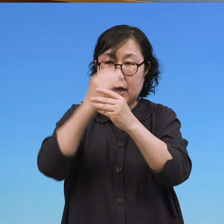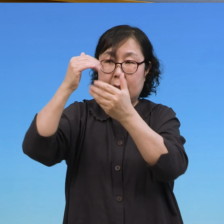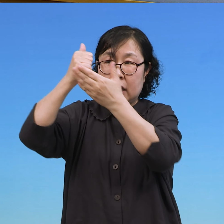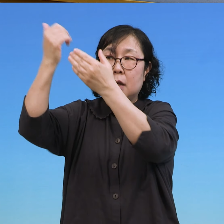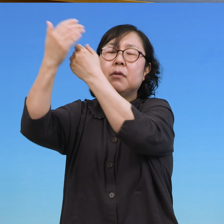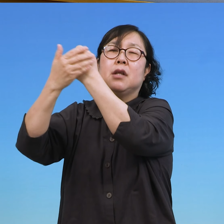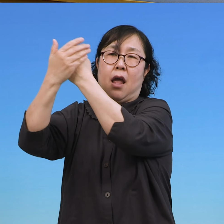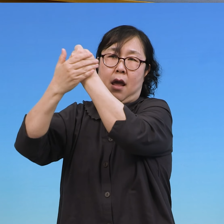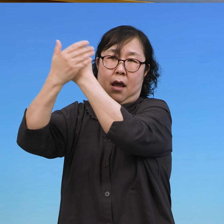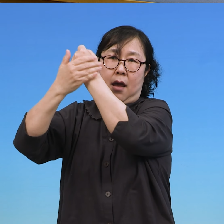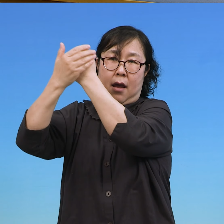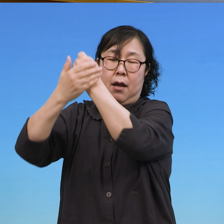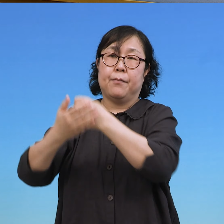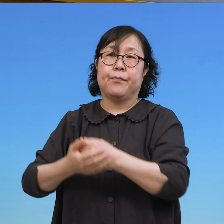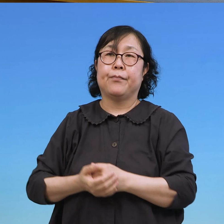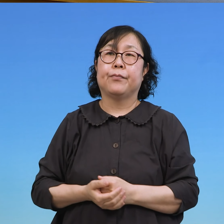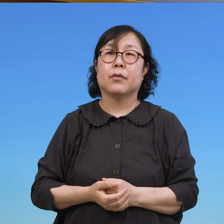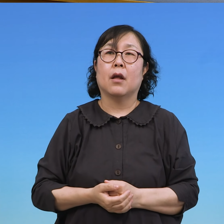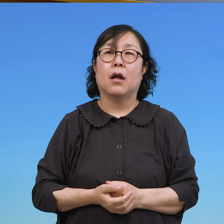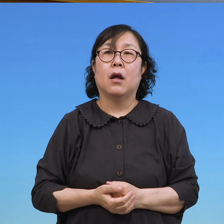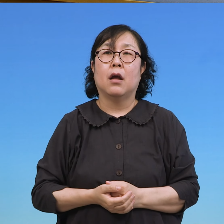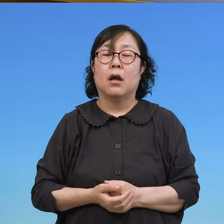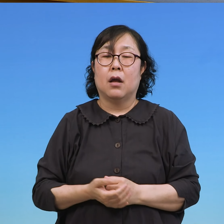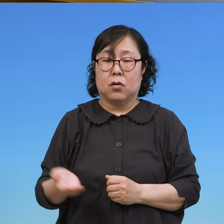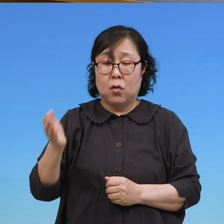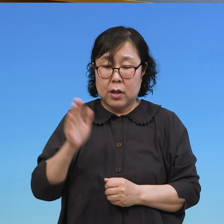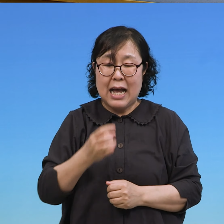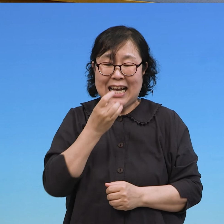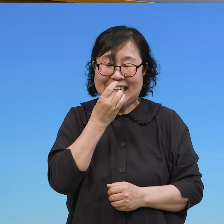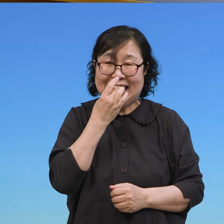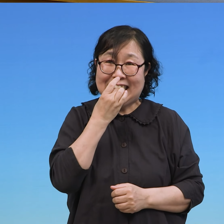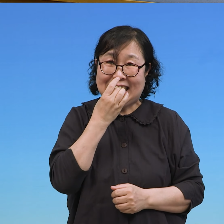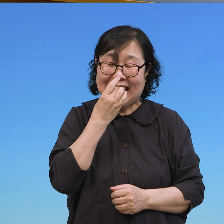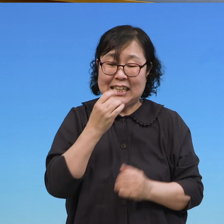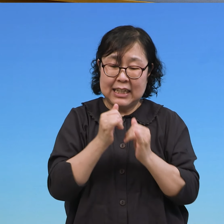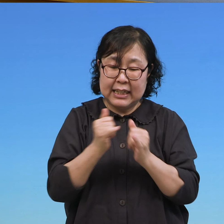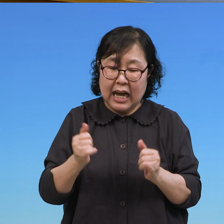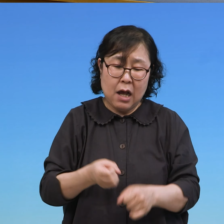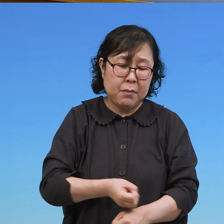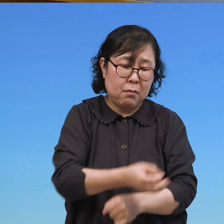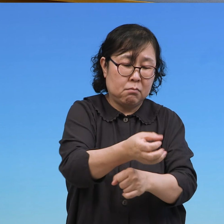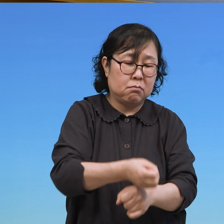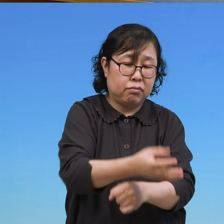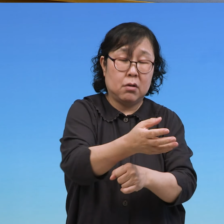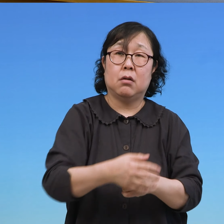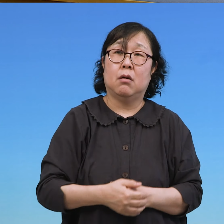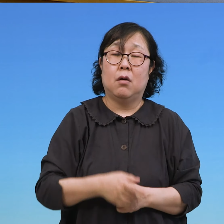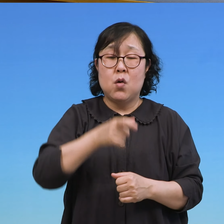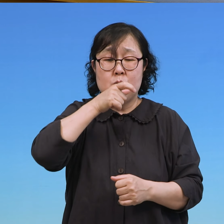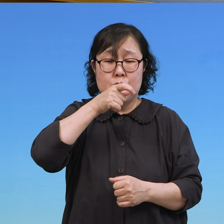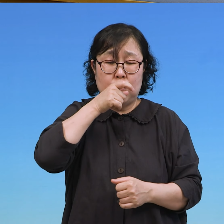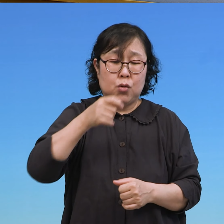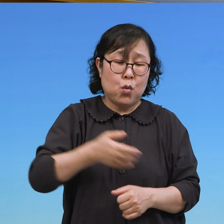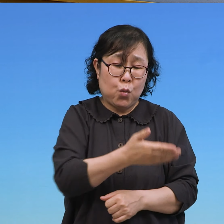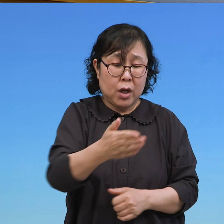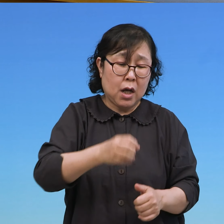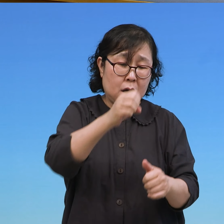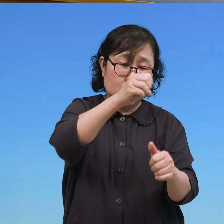하셨어요. 그런데 여러분, 씨는 우리가 뿌려야 되잖아요. 물은 우리가 줘야 되잖아요.